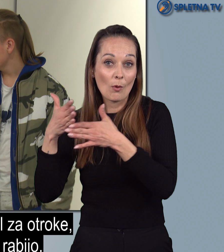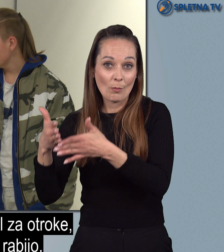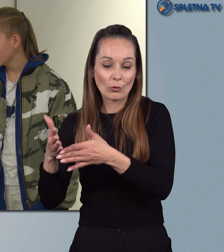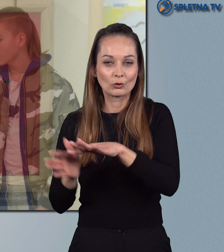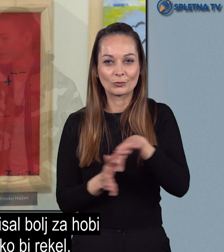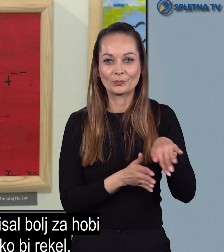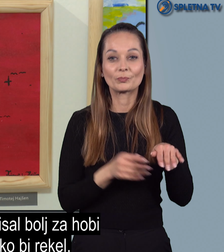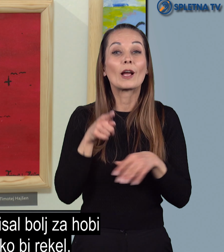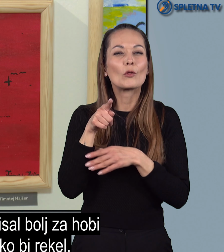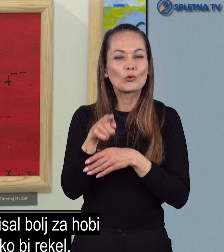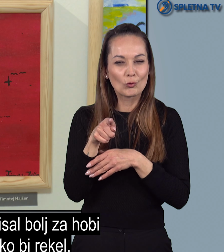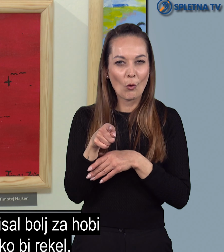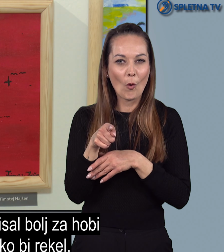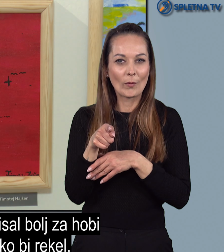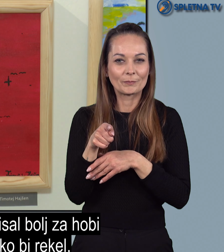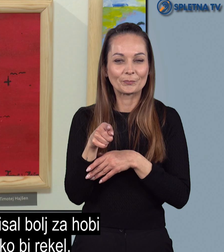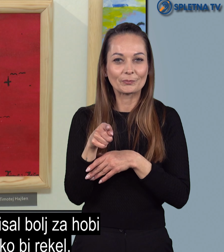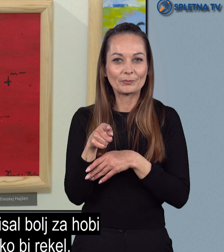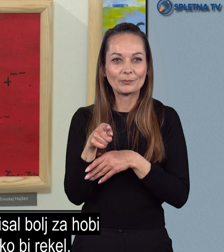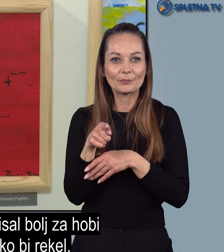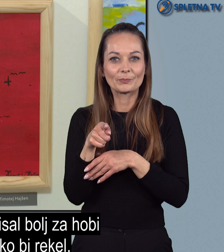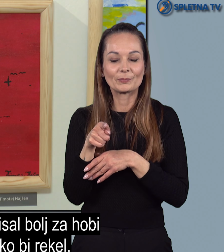To sem pa